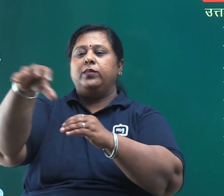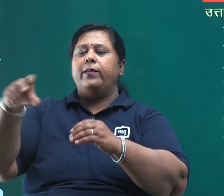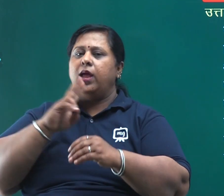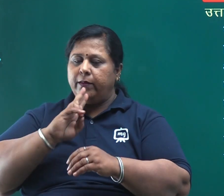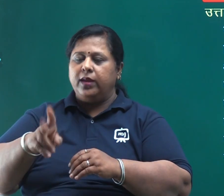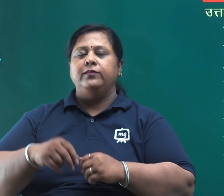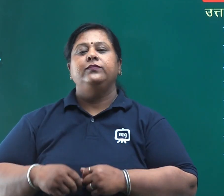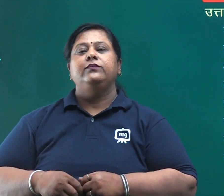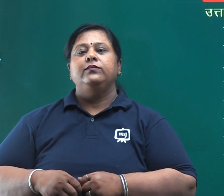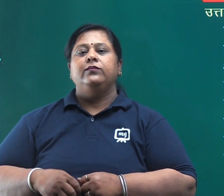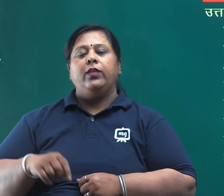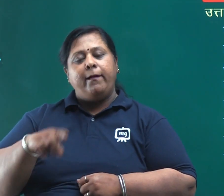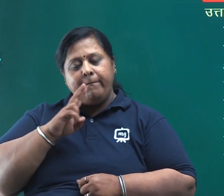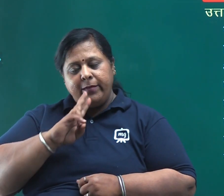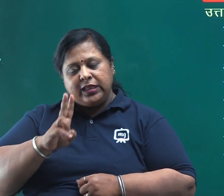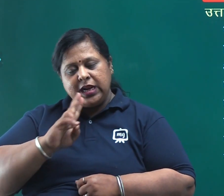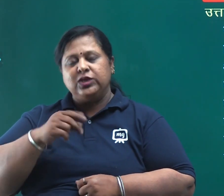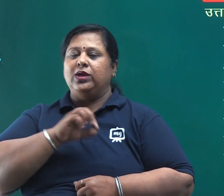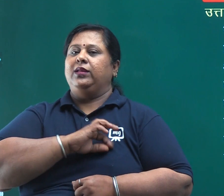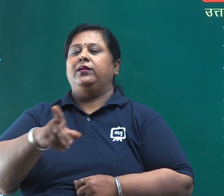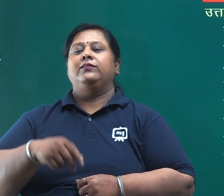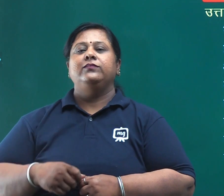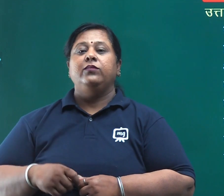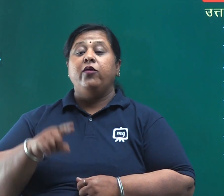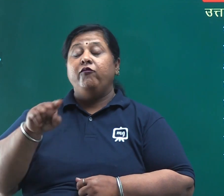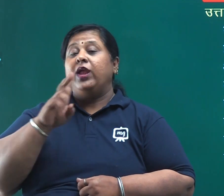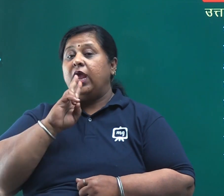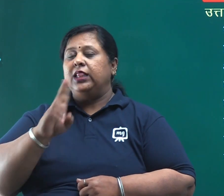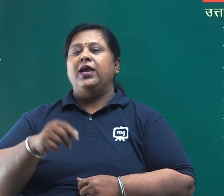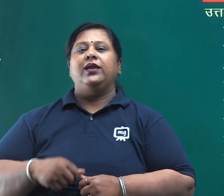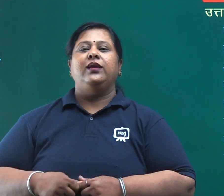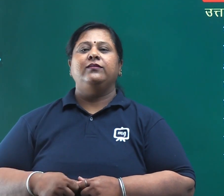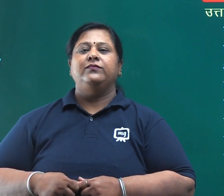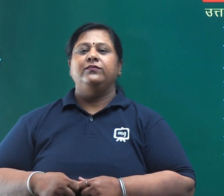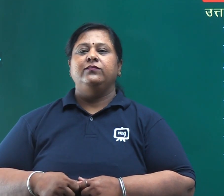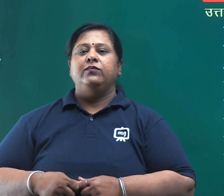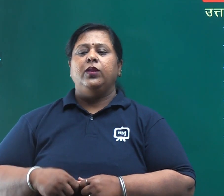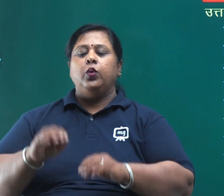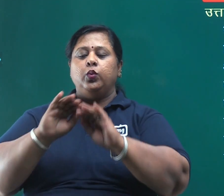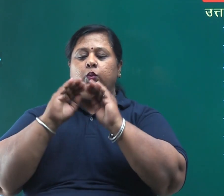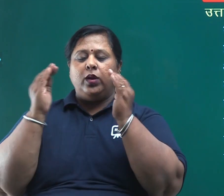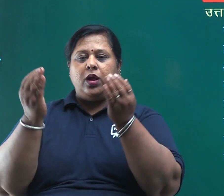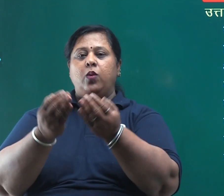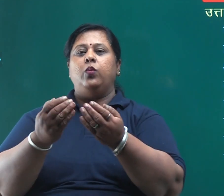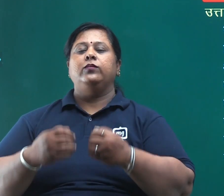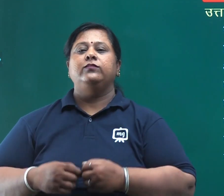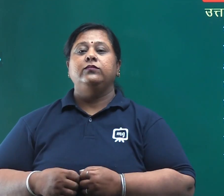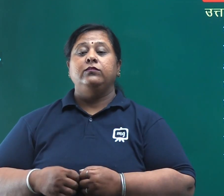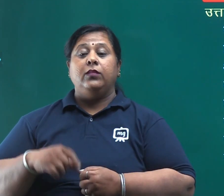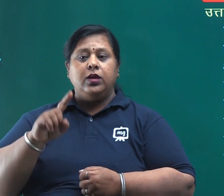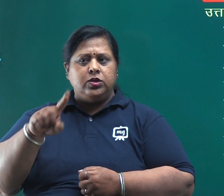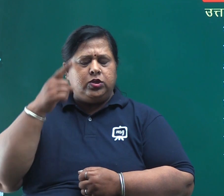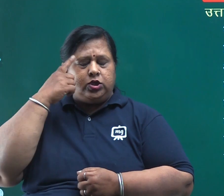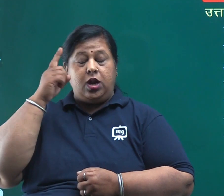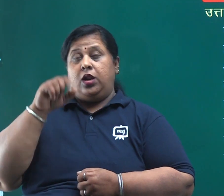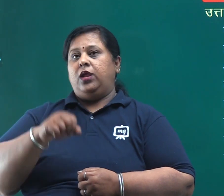बारे में बताना चाहते हैं। वे कहते हैं कि दुनिया को